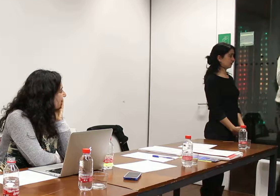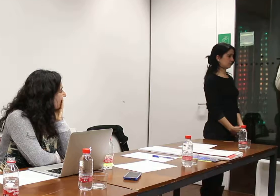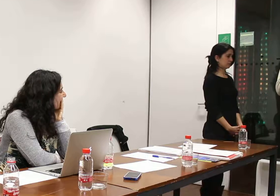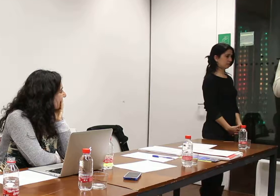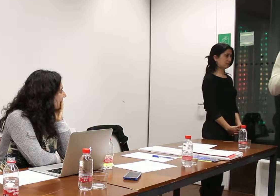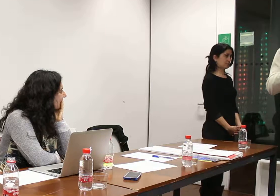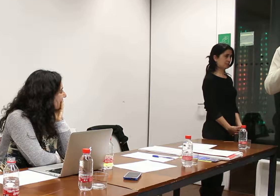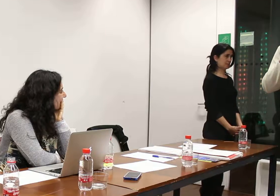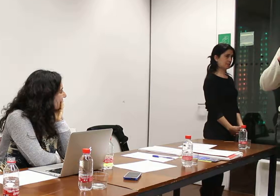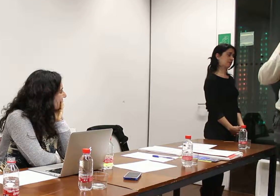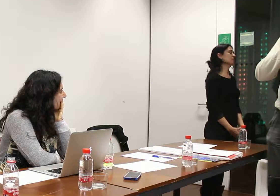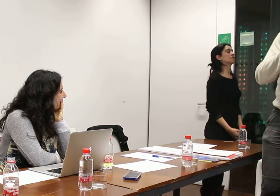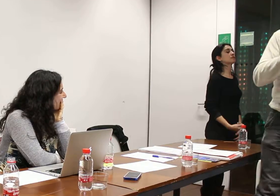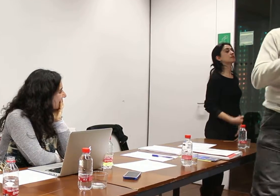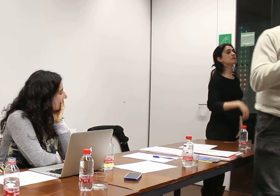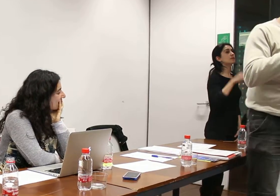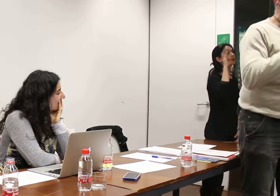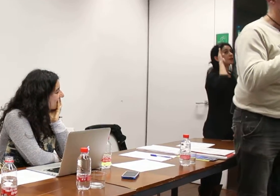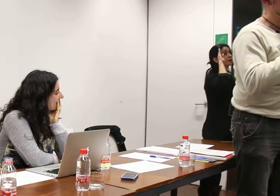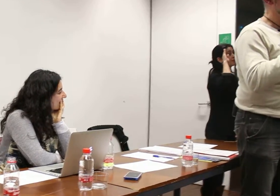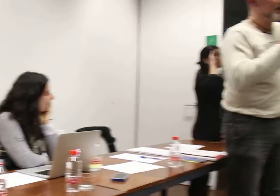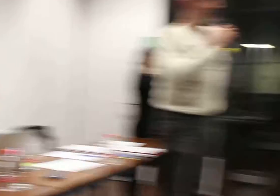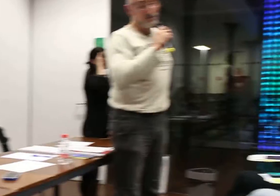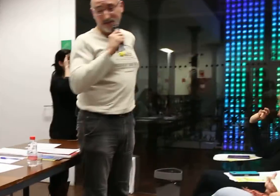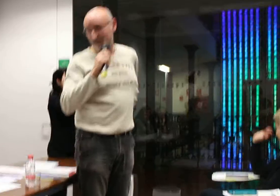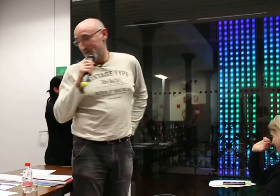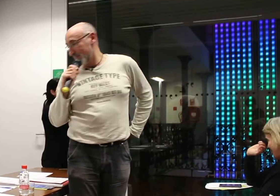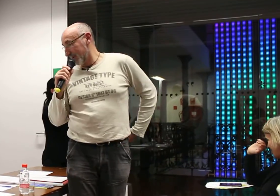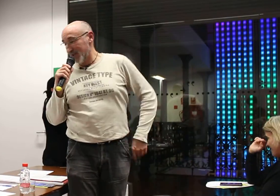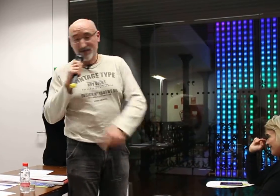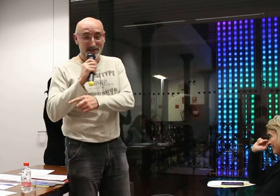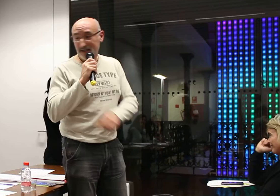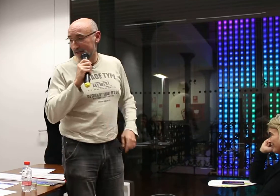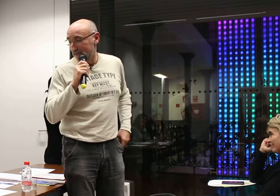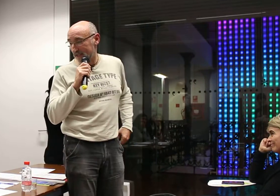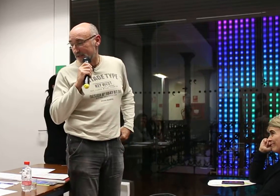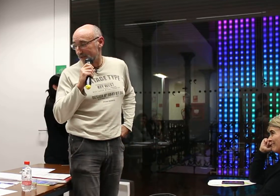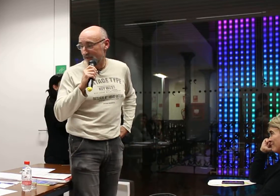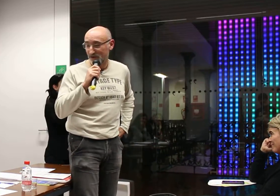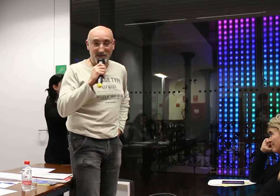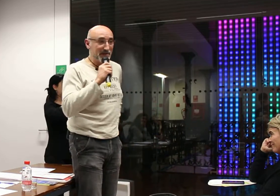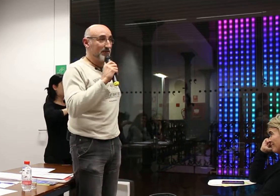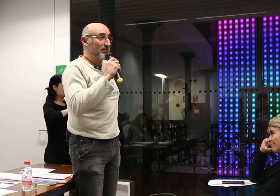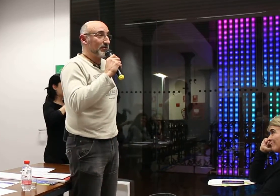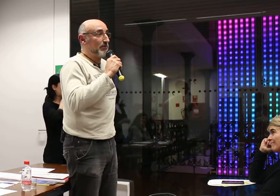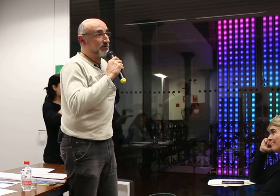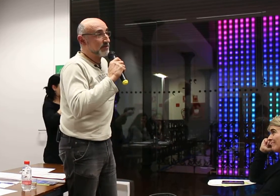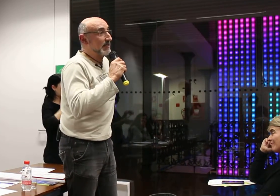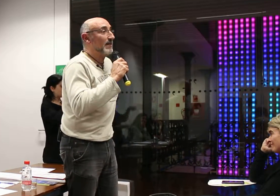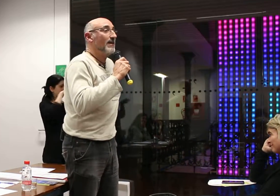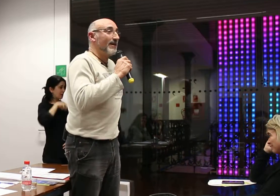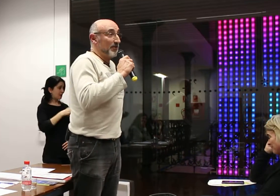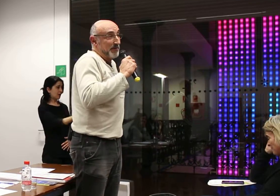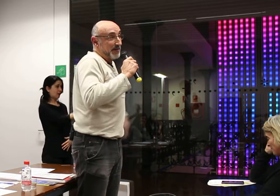Hola, muy buenas tardes. Me pongo aquí de pie porque detrás de la mesa no me veis, yo no os veo a